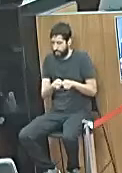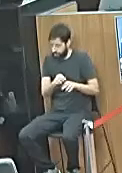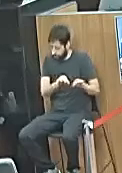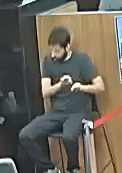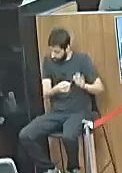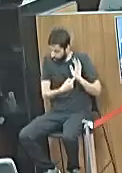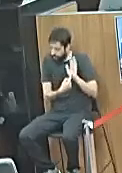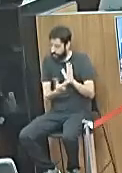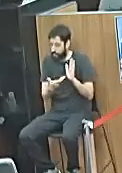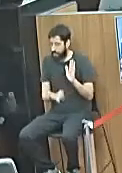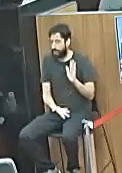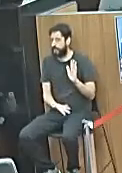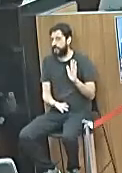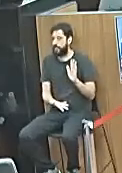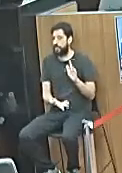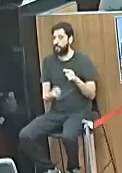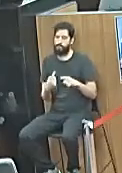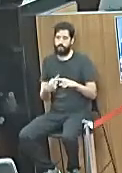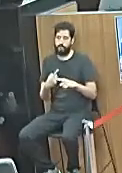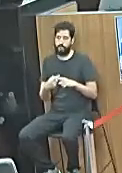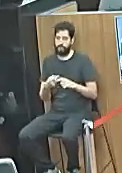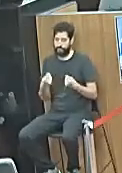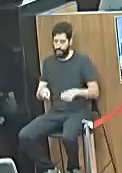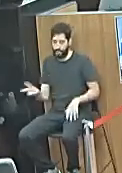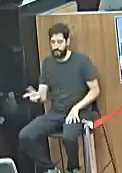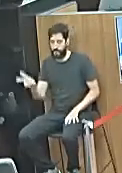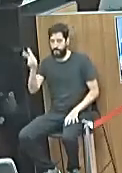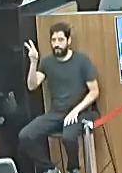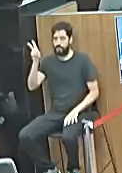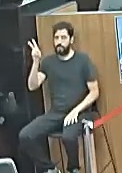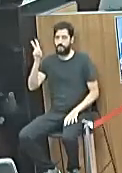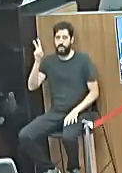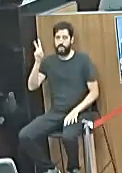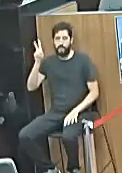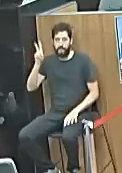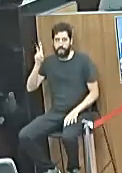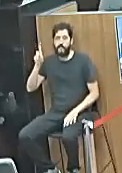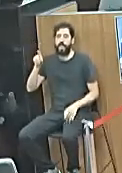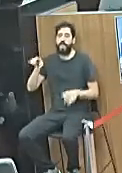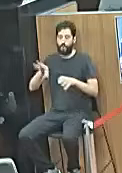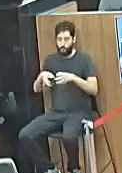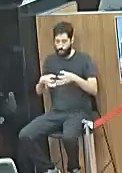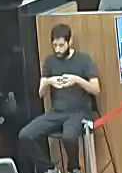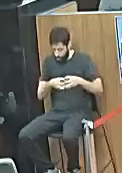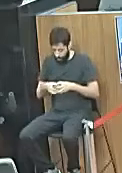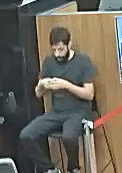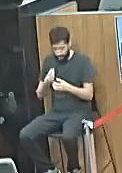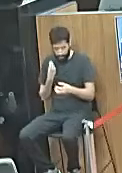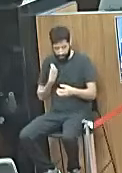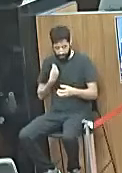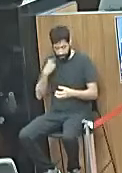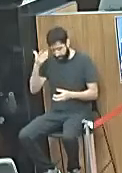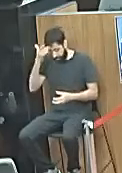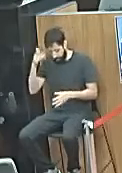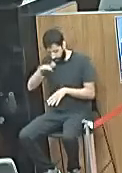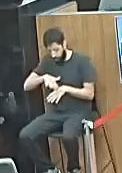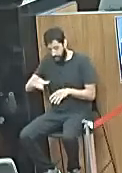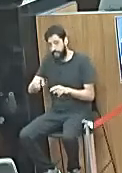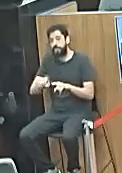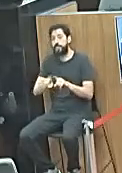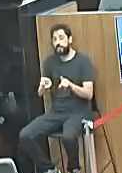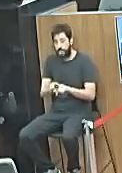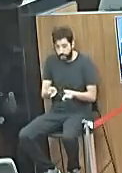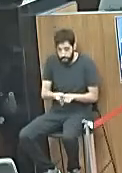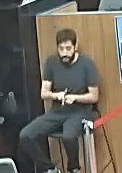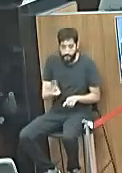apresentado aqui por uma questão de valorização não só das comunidades das pessoas quem vive da região lá mas